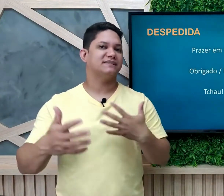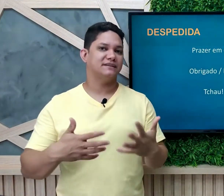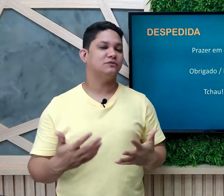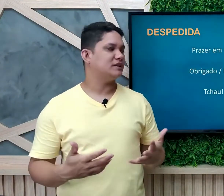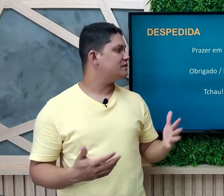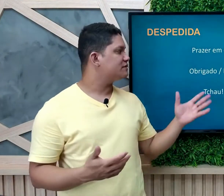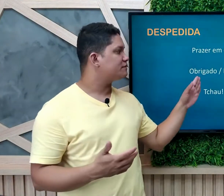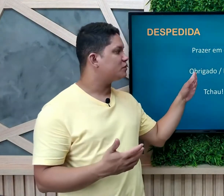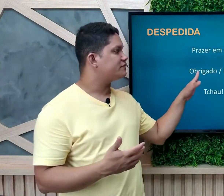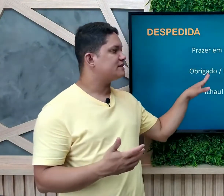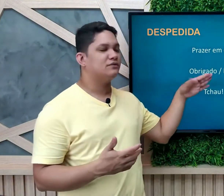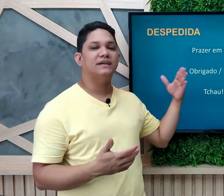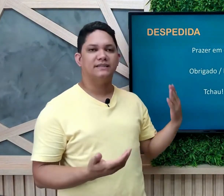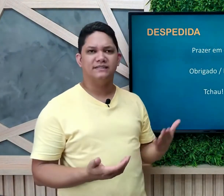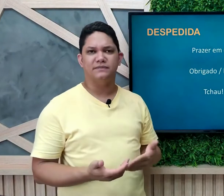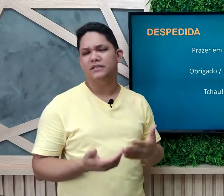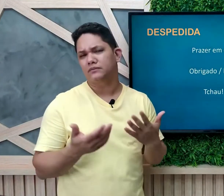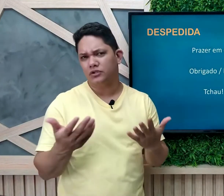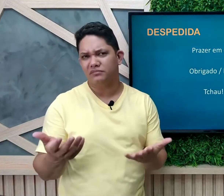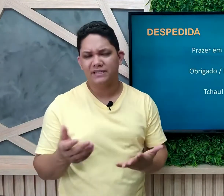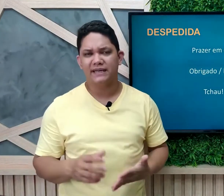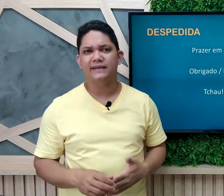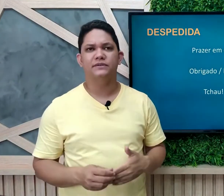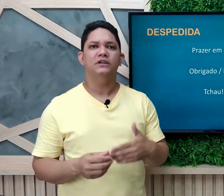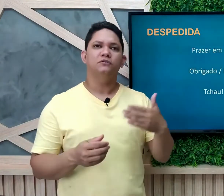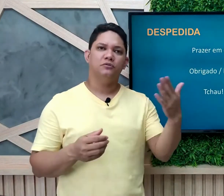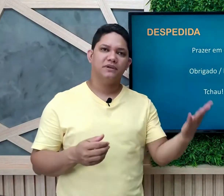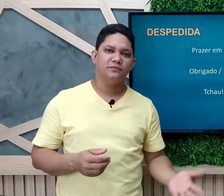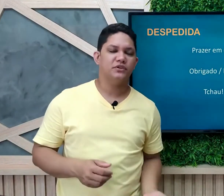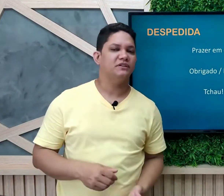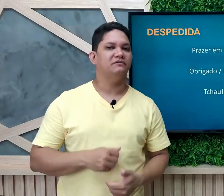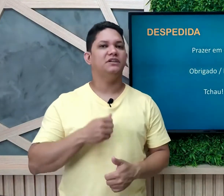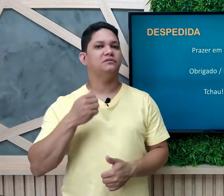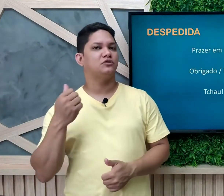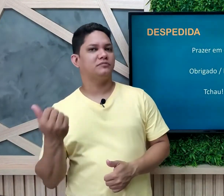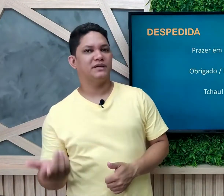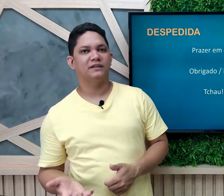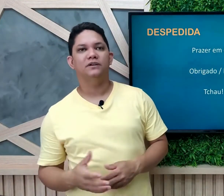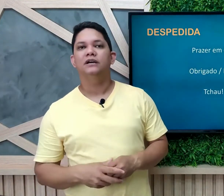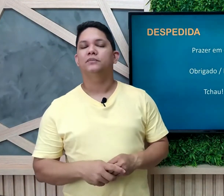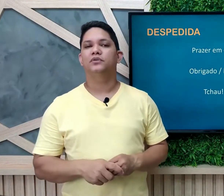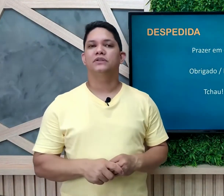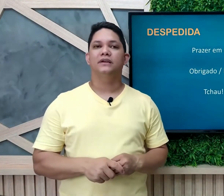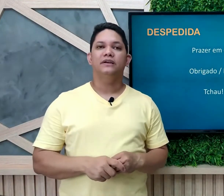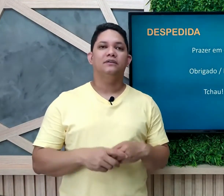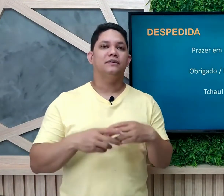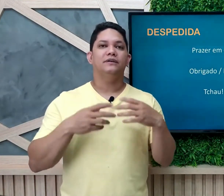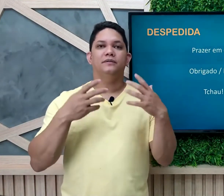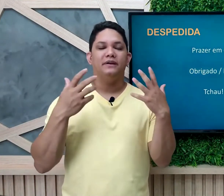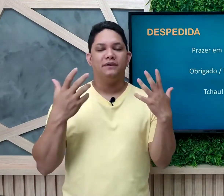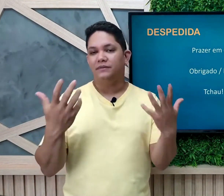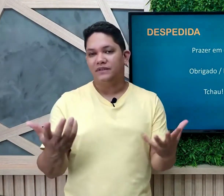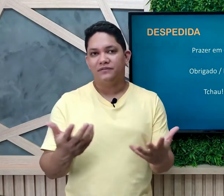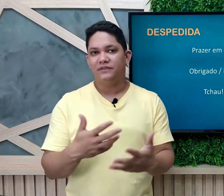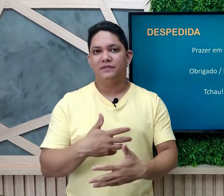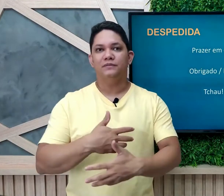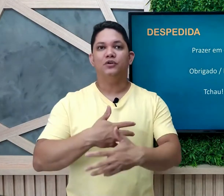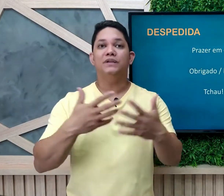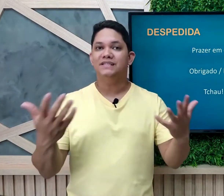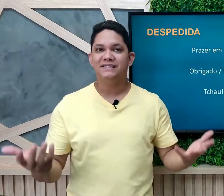passando ali, você pode fazer um agradecimento. Muito obrigado por ter vindo, muito obrigado por ter, enfim, me